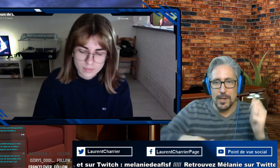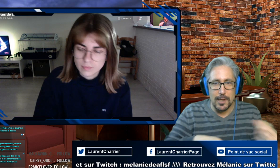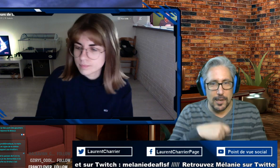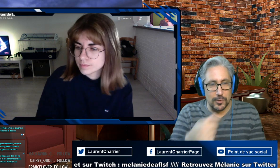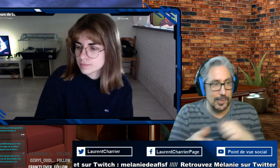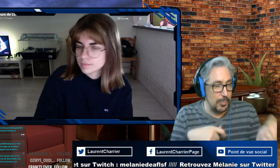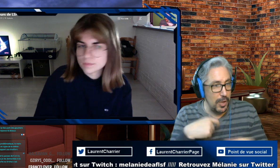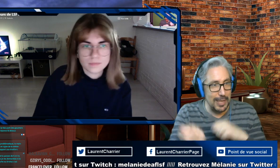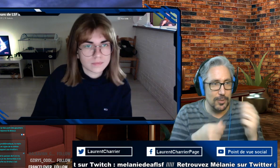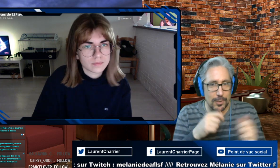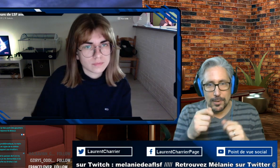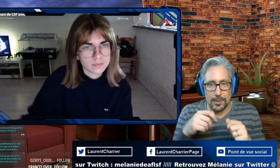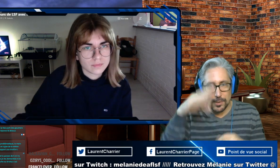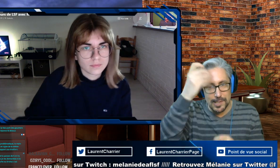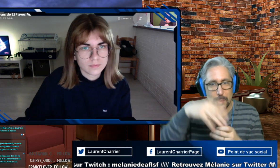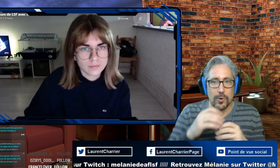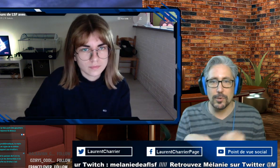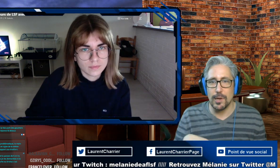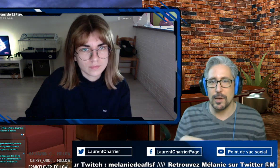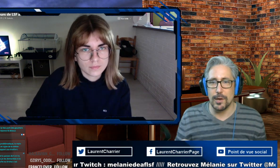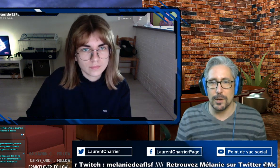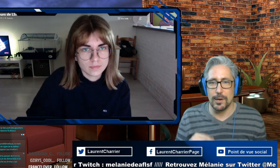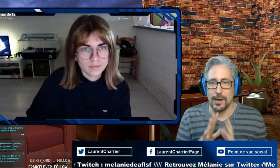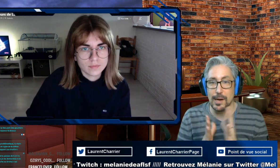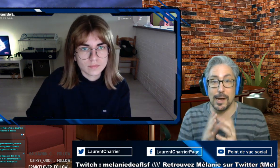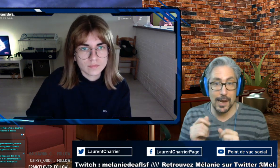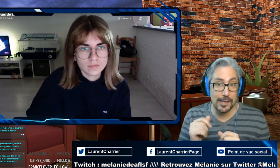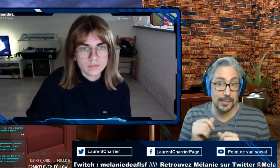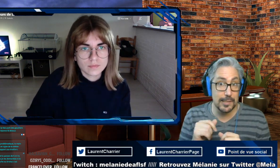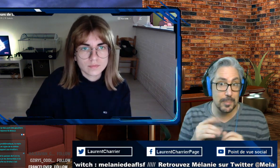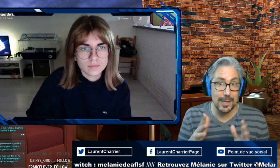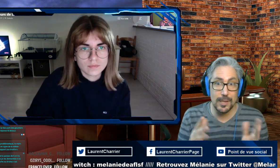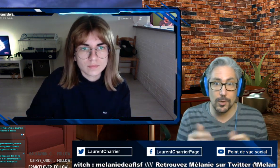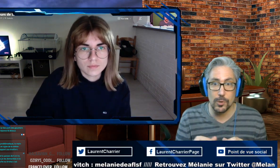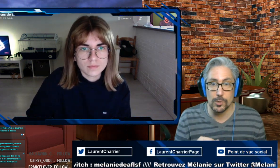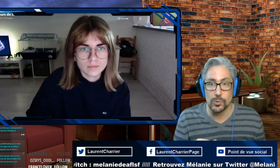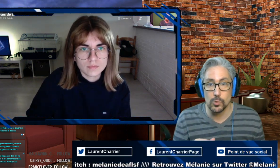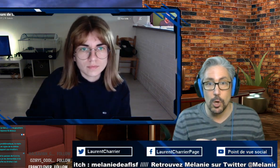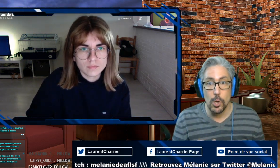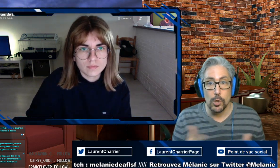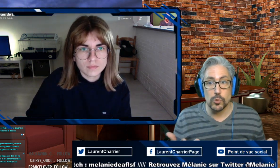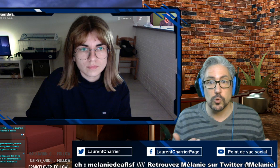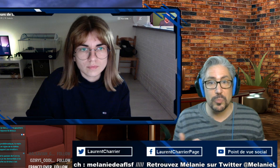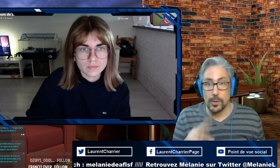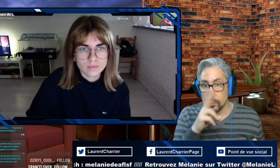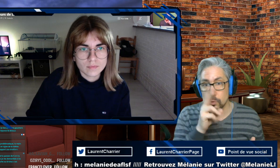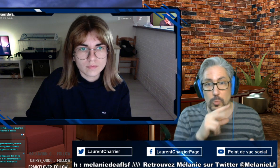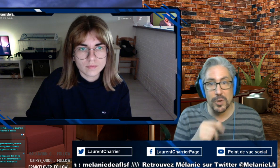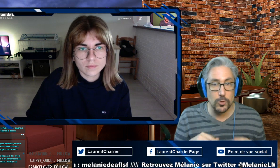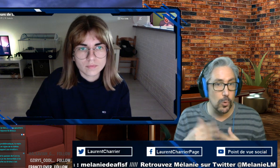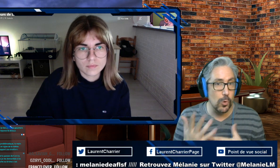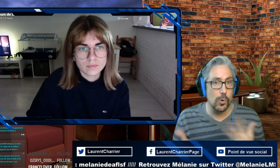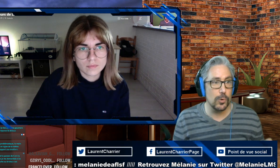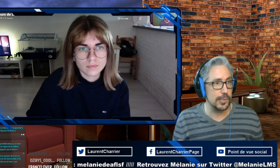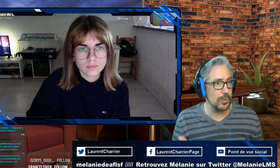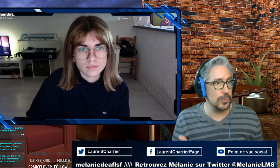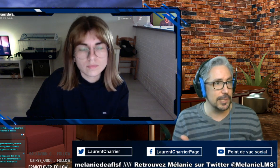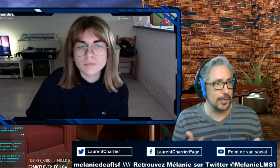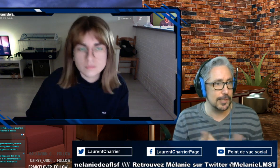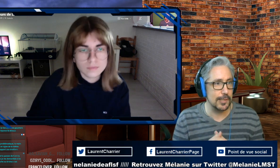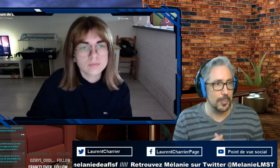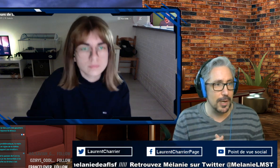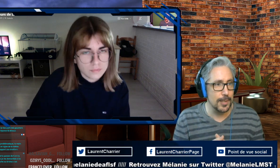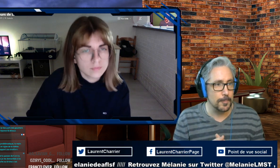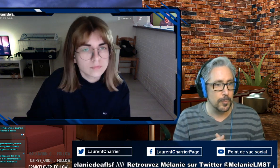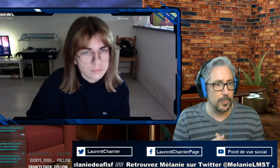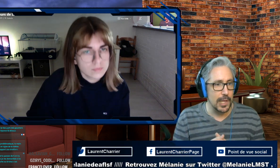perdent des points. Donc ça permet d'apprendre à signer de manière super, super drôle. C'est